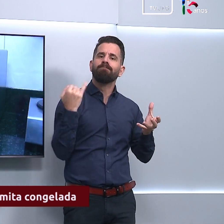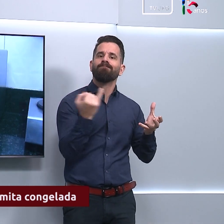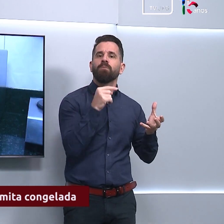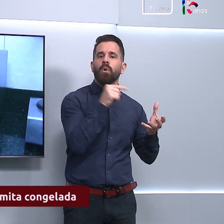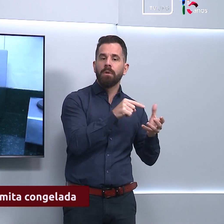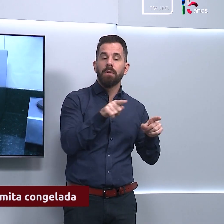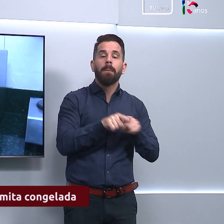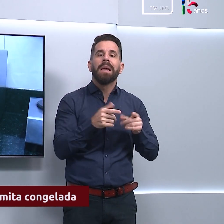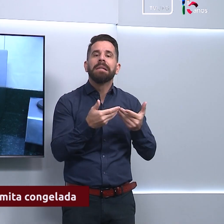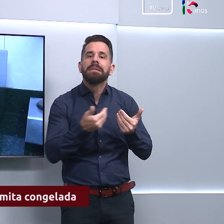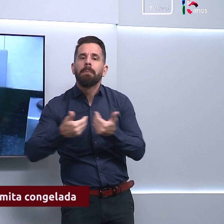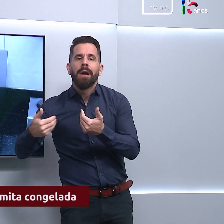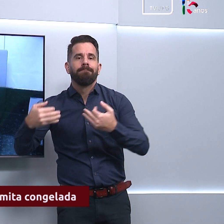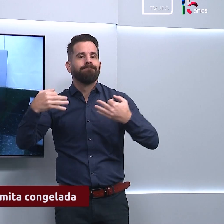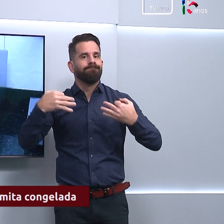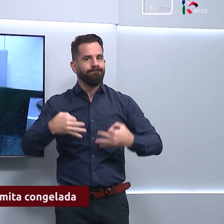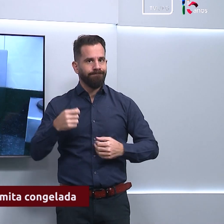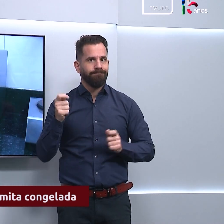separação.